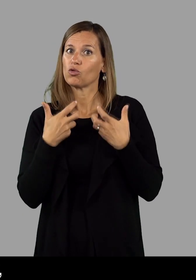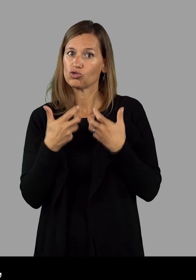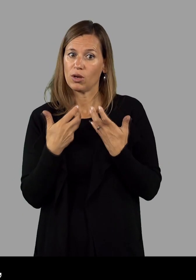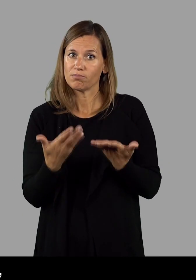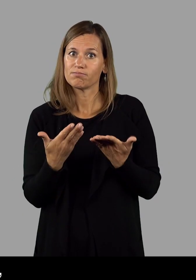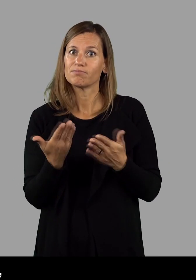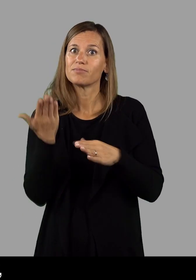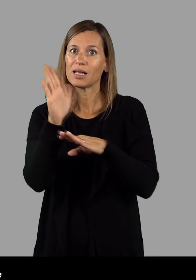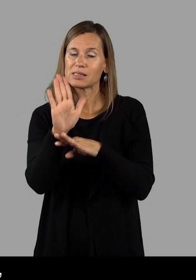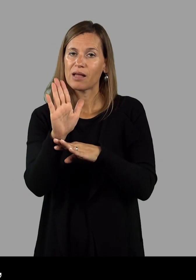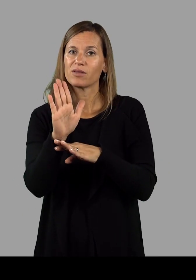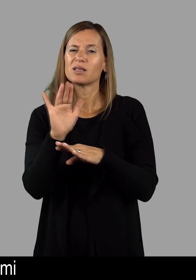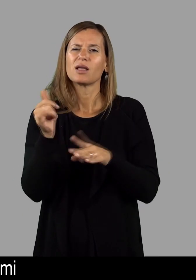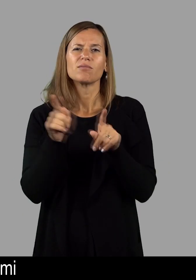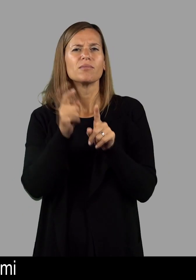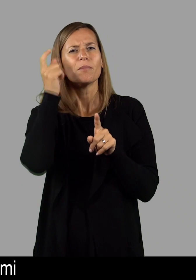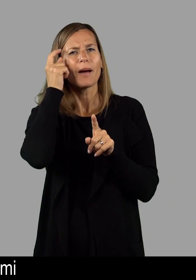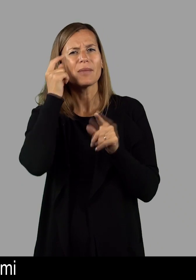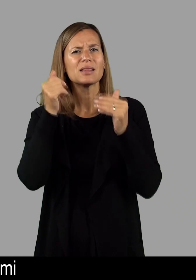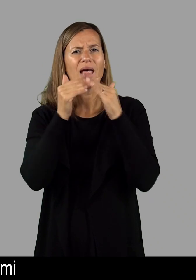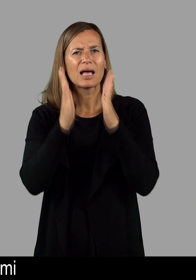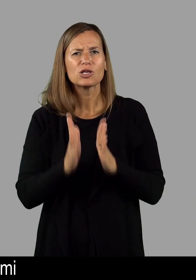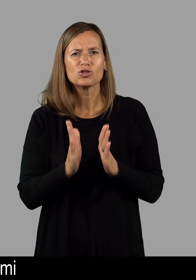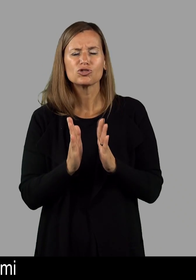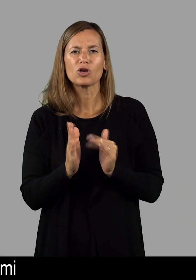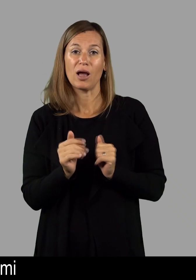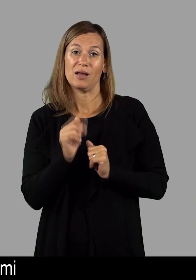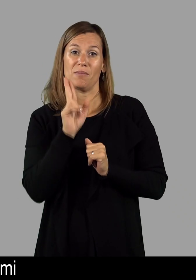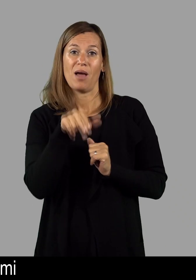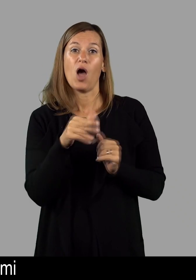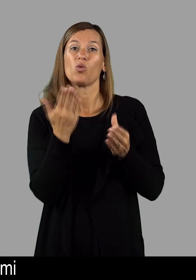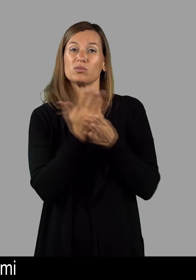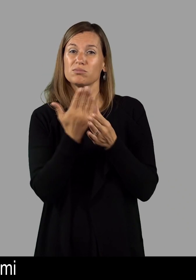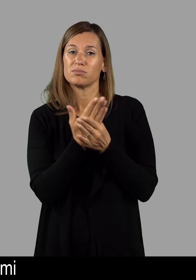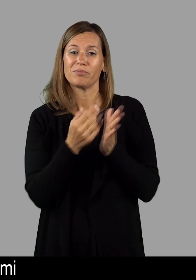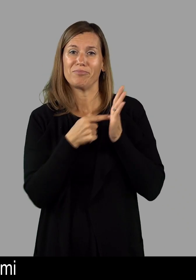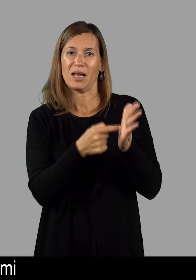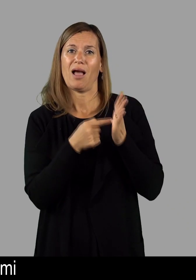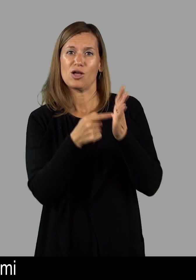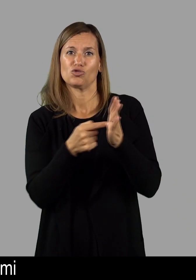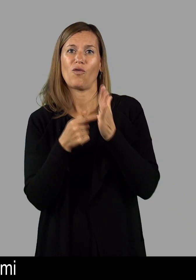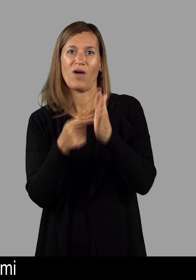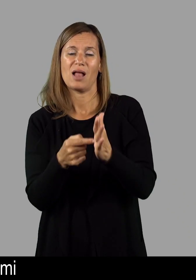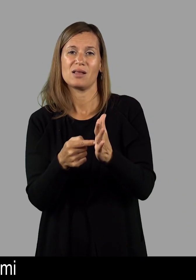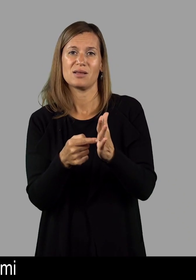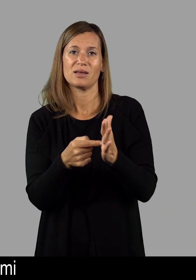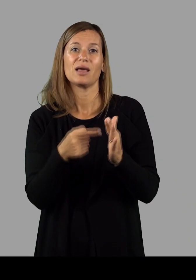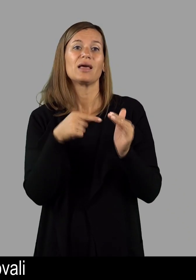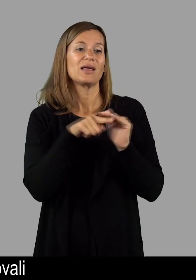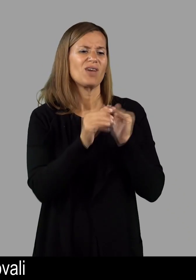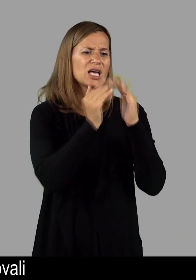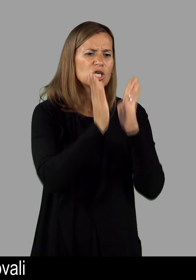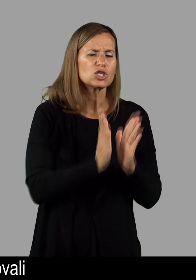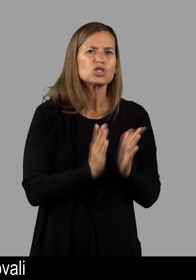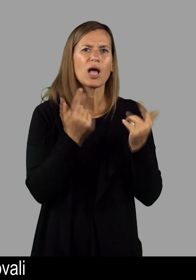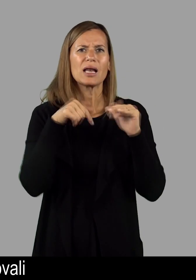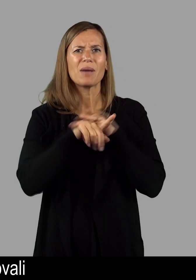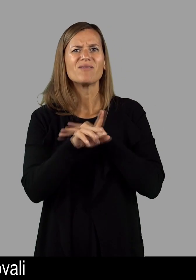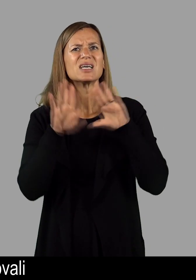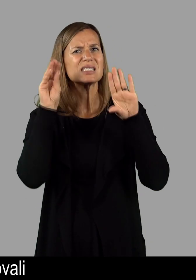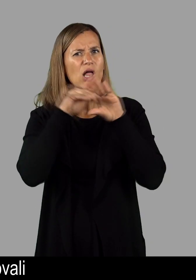vam jo rad danes predstavil, je pametna hiša z ustreznimi prikazovalniki, ki nam bodo v hiši ali